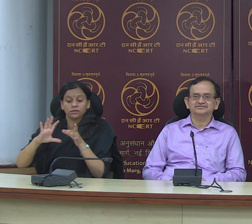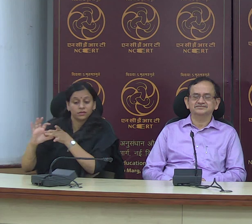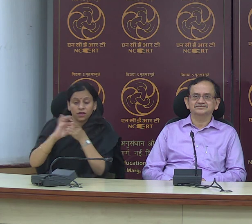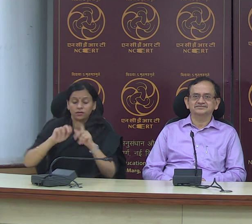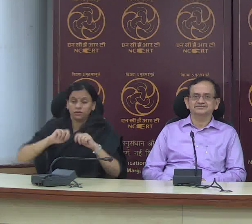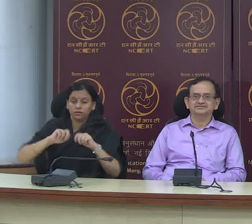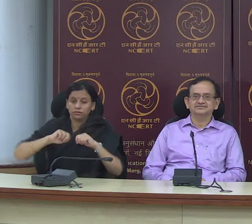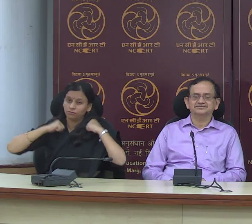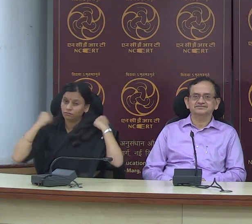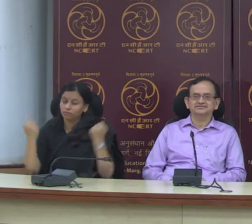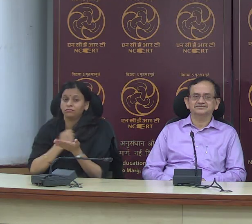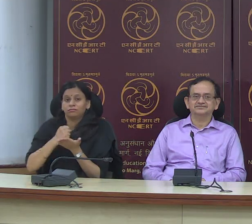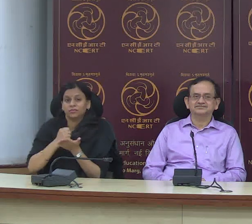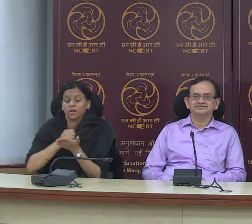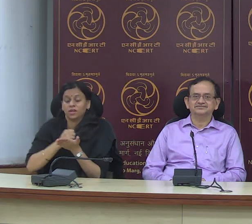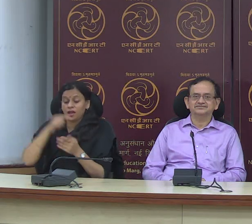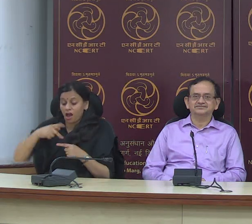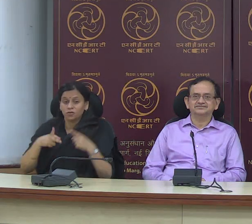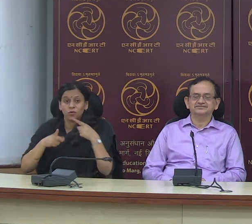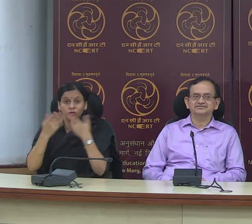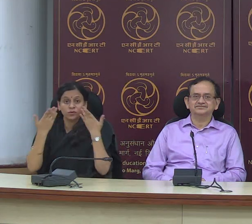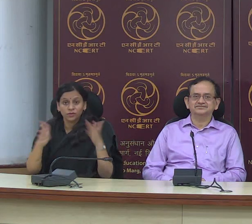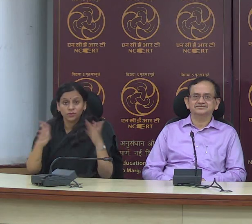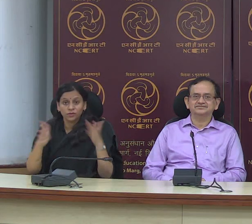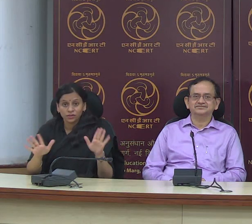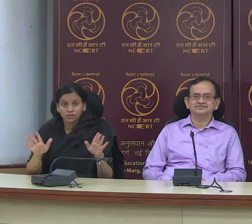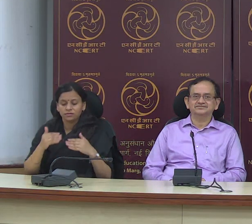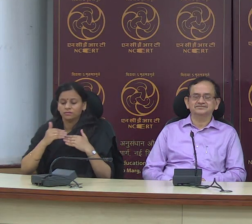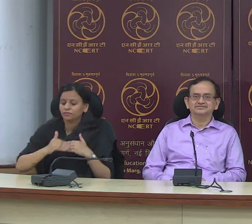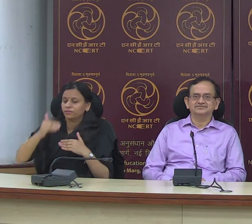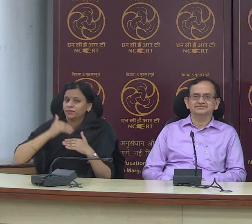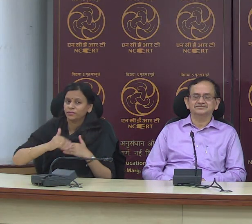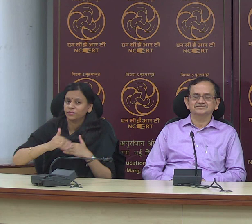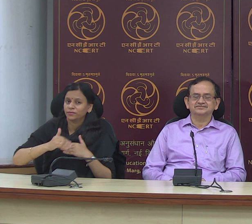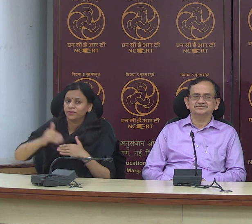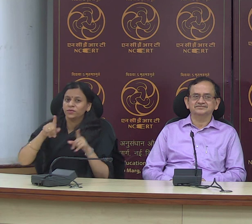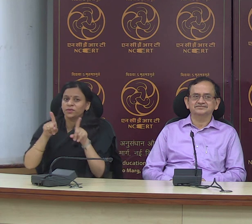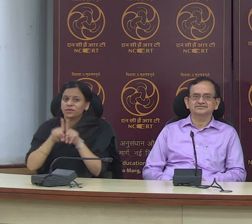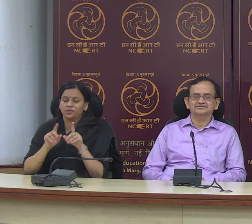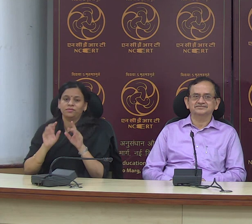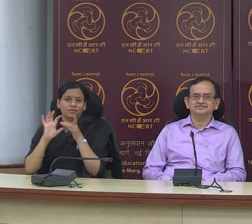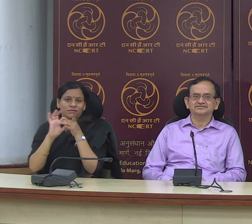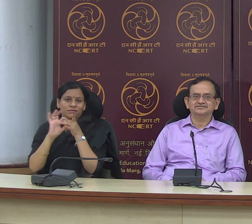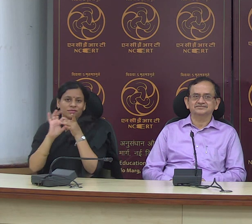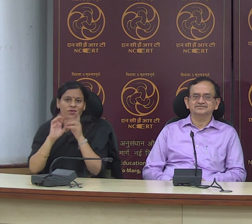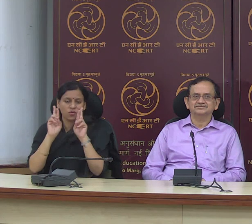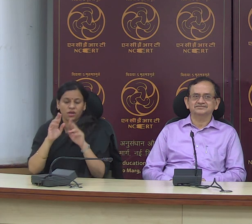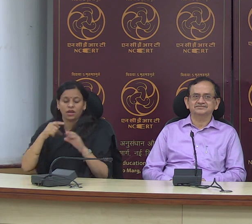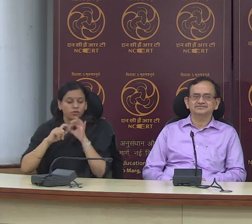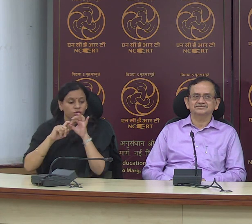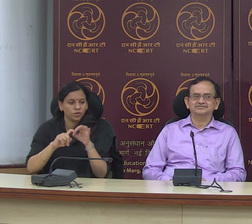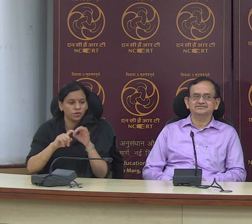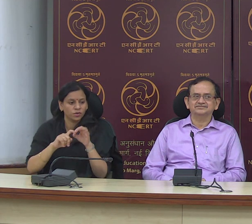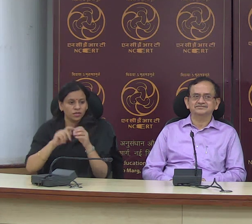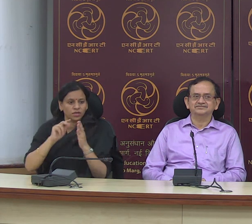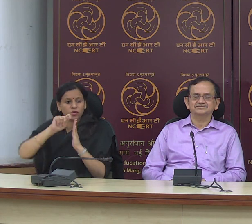हैं, और आज जो लॉन्च हुआ है वो इसी बात का द्योतक है कि हम उसी दिशा में आगे बढ़ रहे हैं। सर हियर इज़ द नेक्स्ट क्वेश्चन फॉर यू, दैट हाउ विल द प्रोजेक्ट